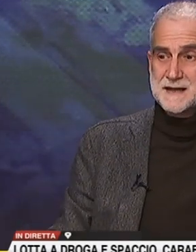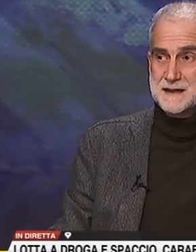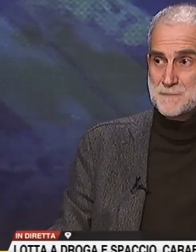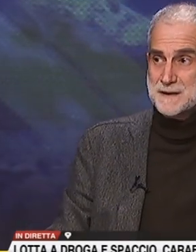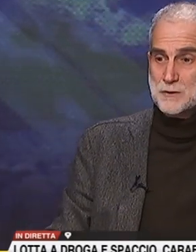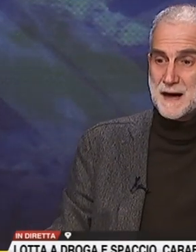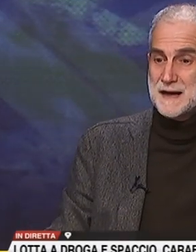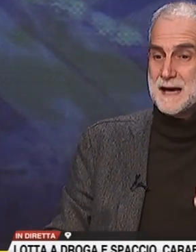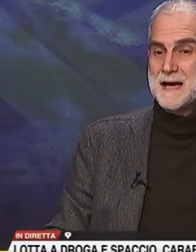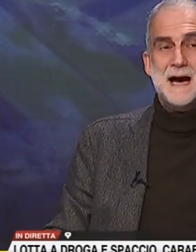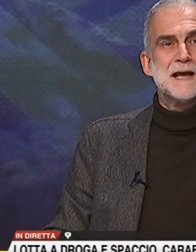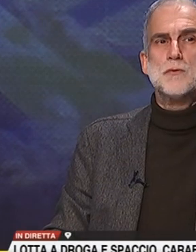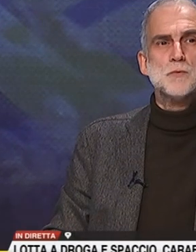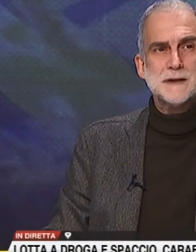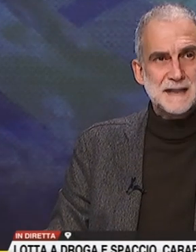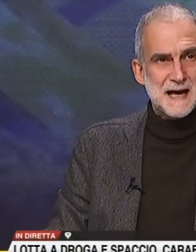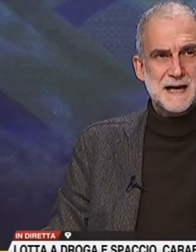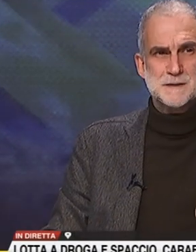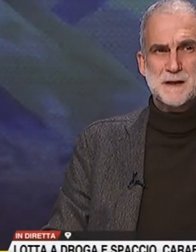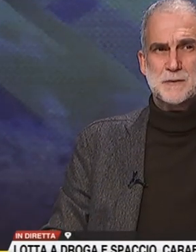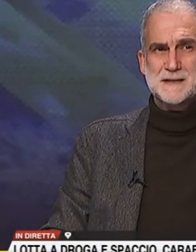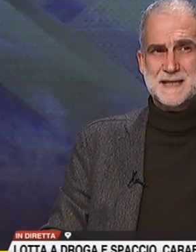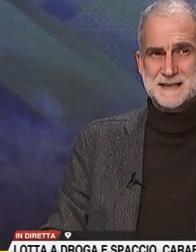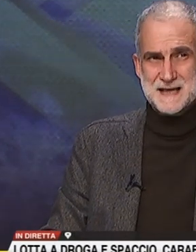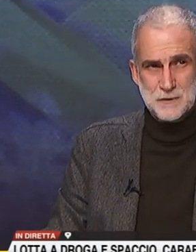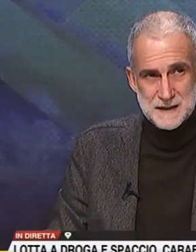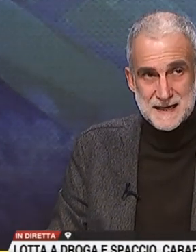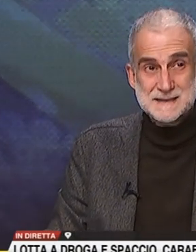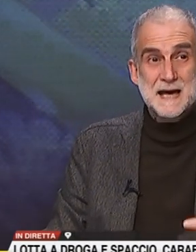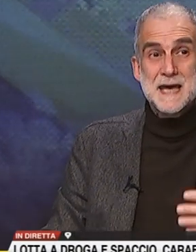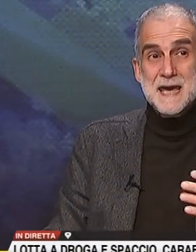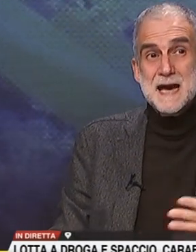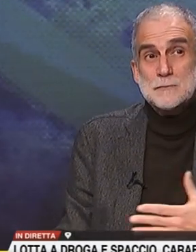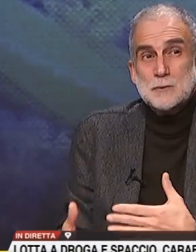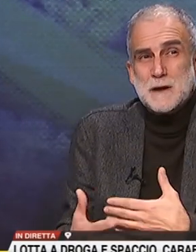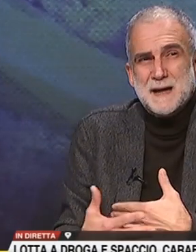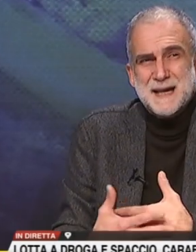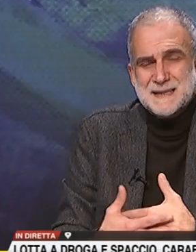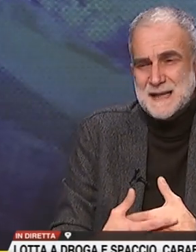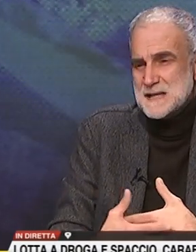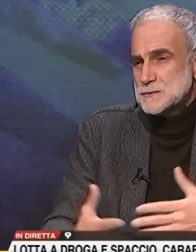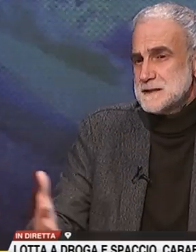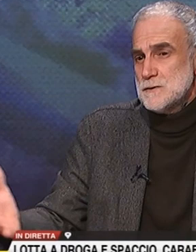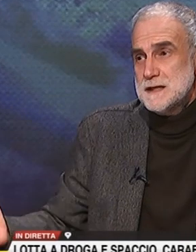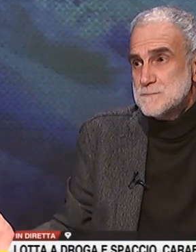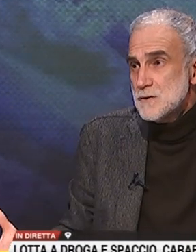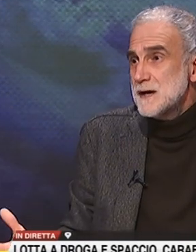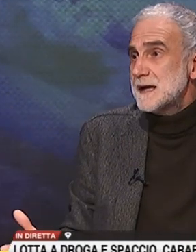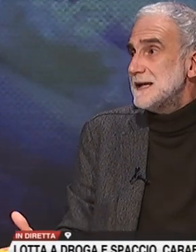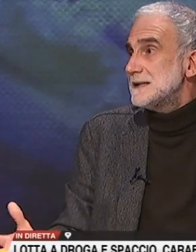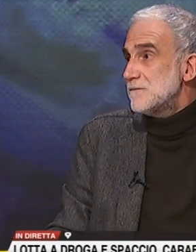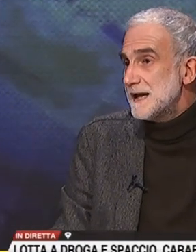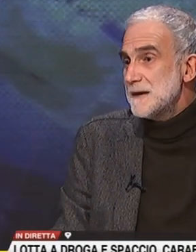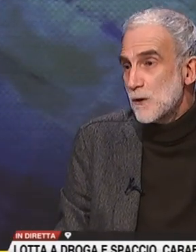piedi rispetto alle comunità, rispetto ai centri di accoglienza, e a tutta quella rete dell'associazionismo